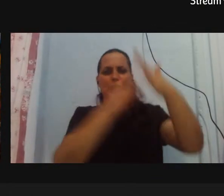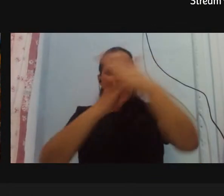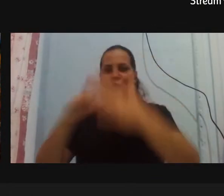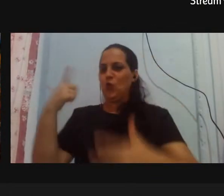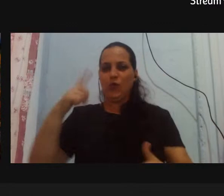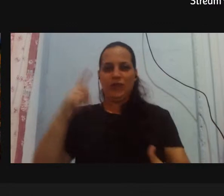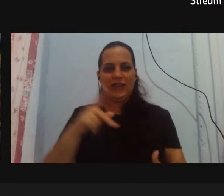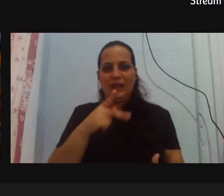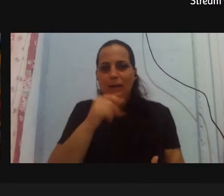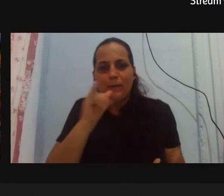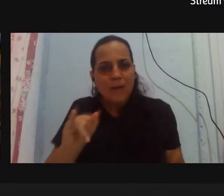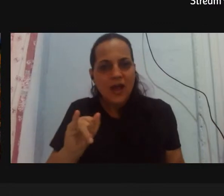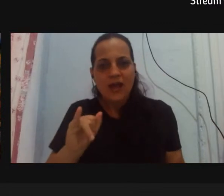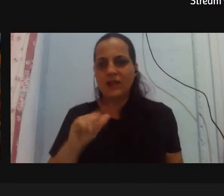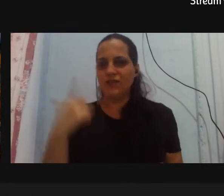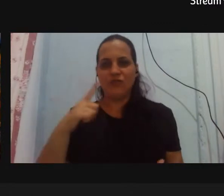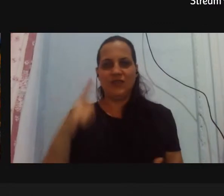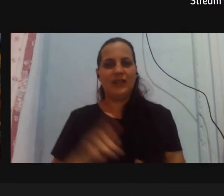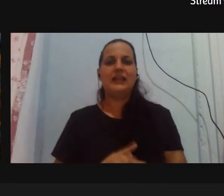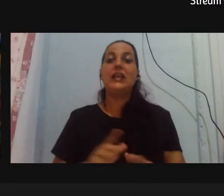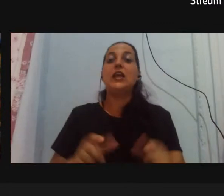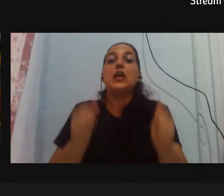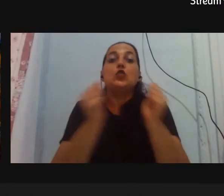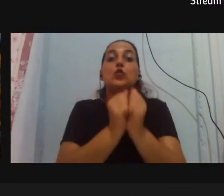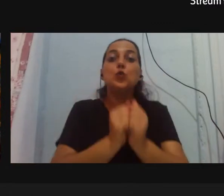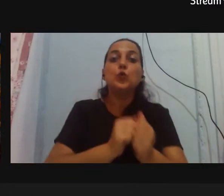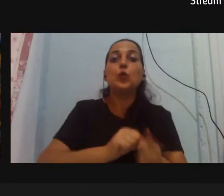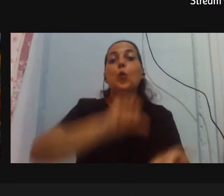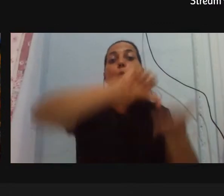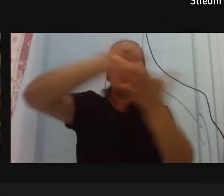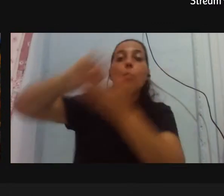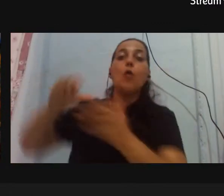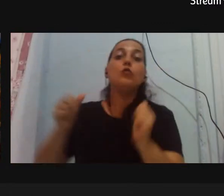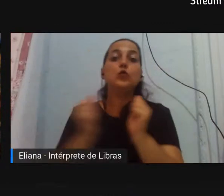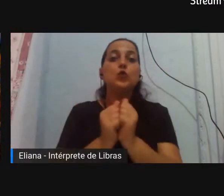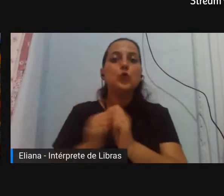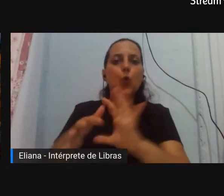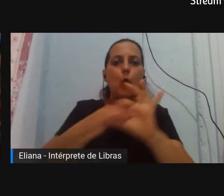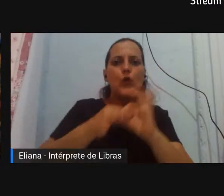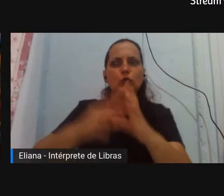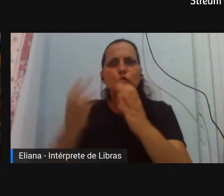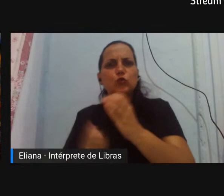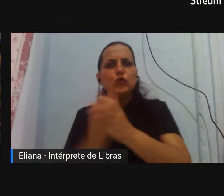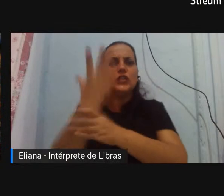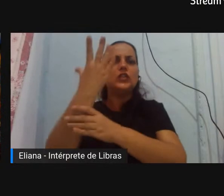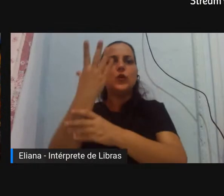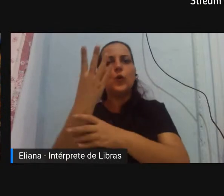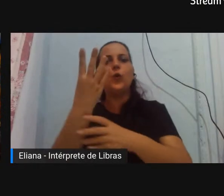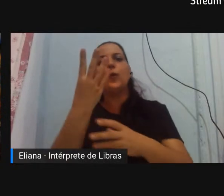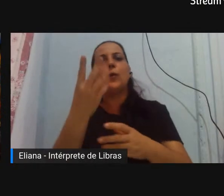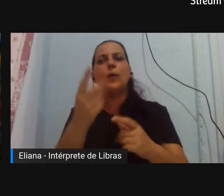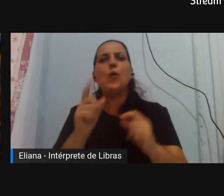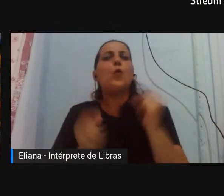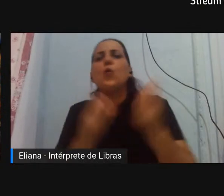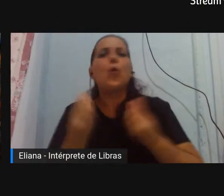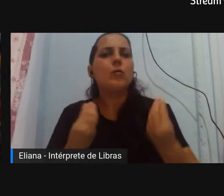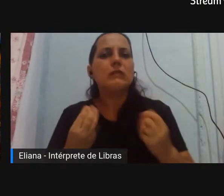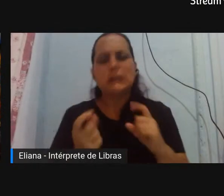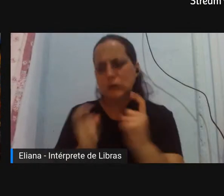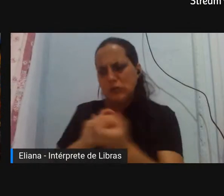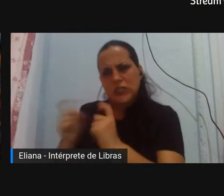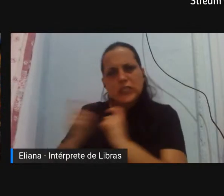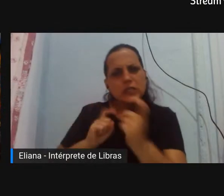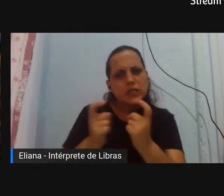uma obra coletiva que foi construída através do debate, não só da equipe